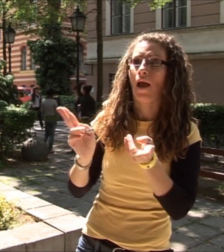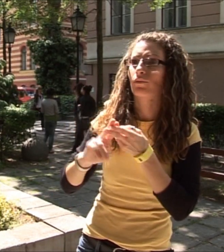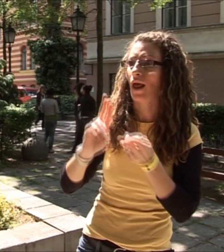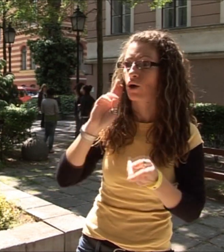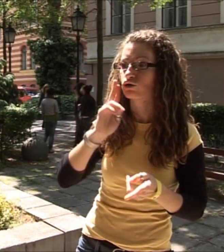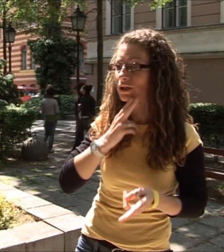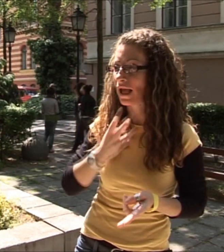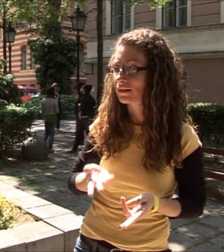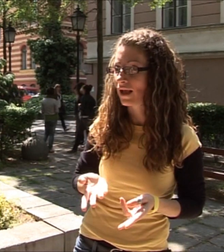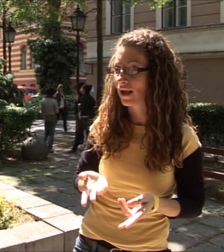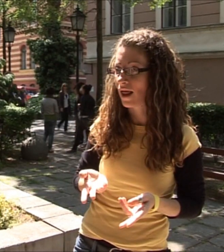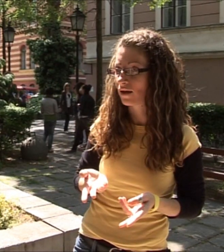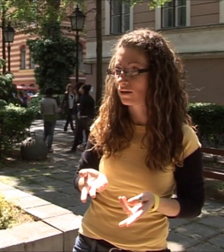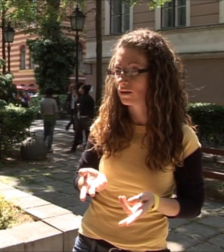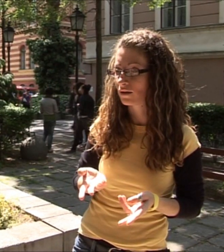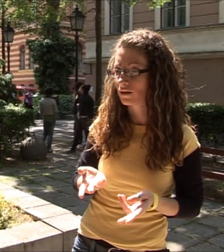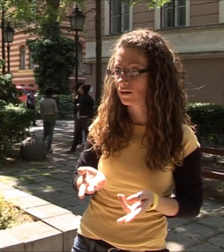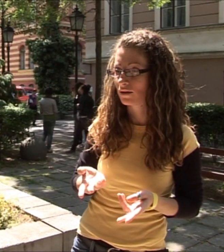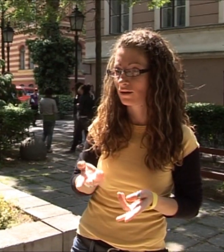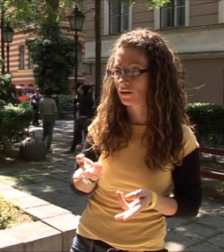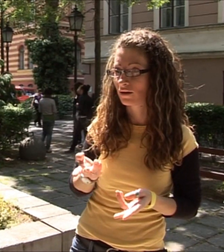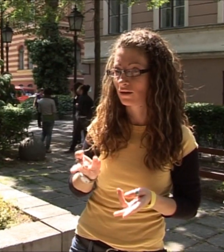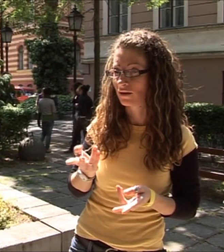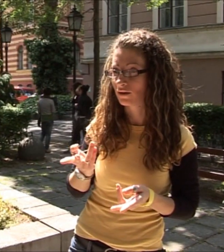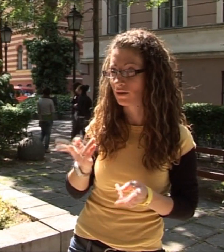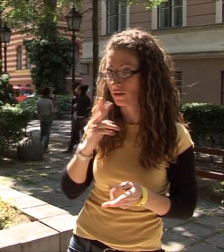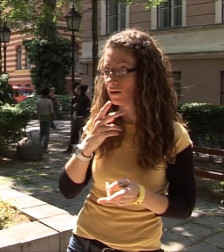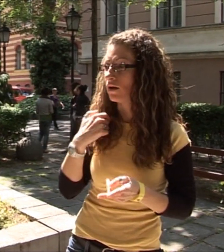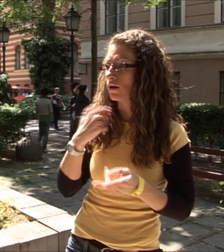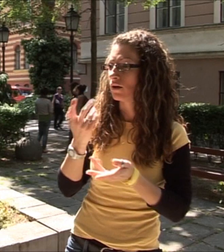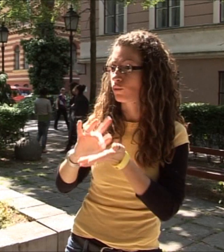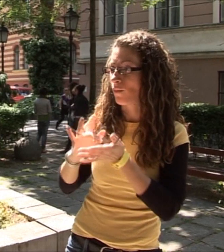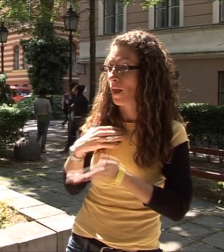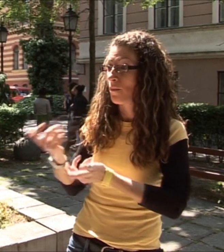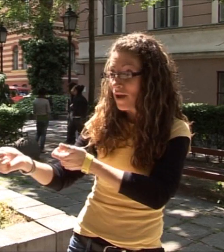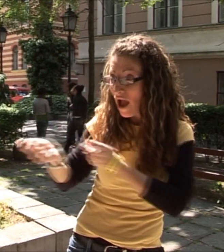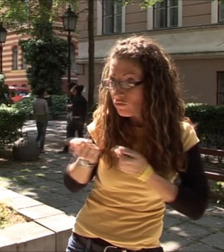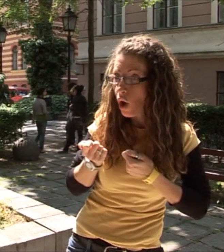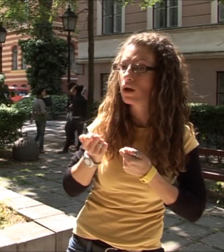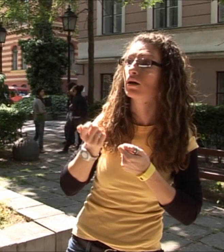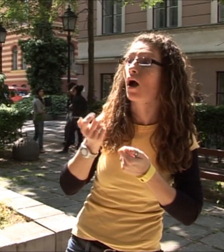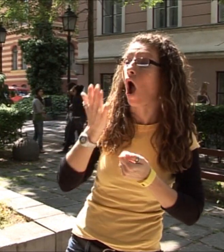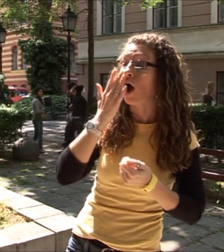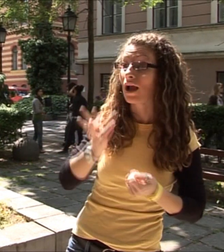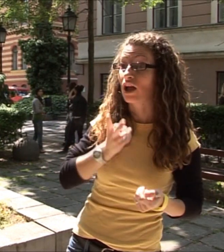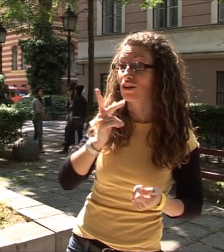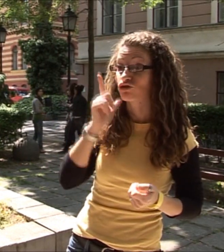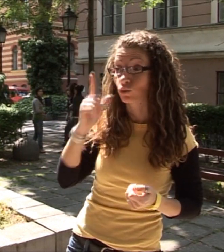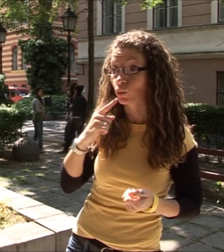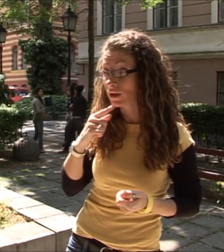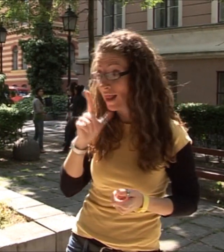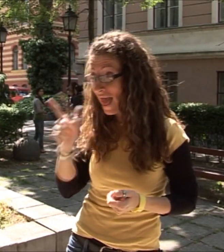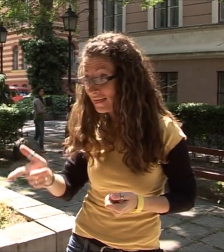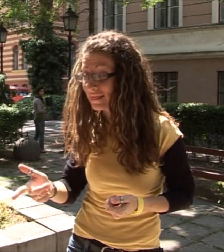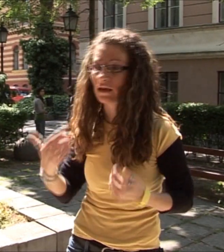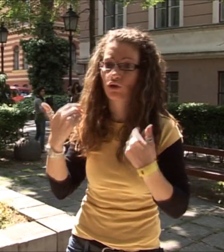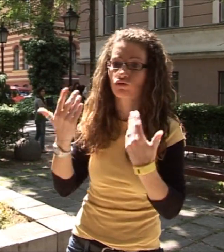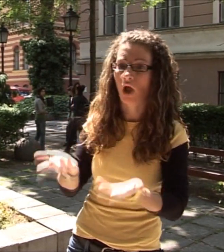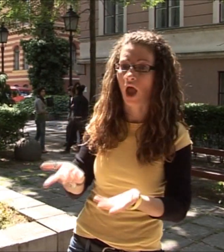hogy hogy hogy nem találtak soká sikatal próbáltuk bevenni őket ha kokat